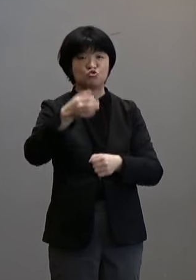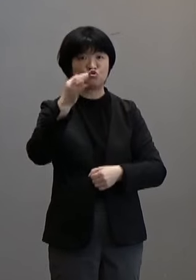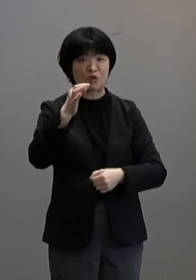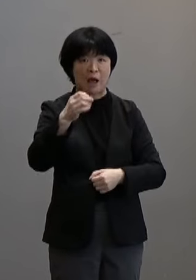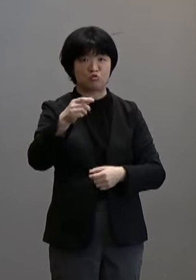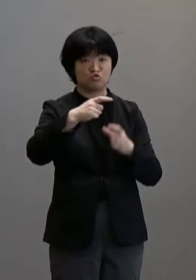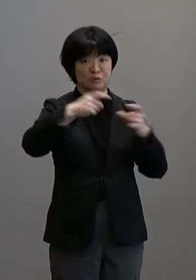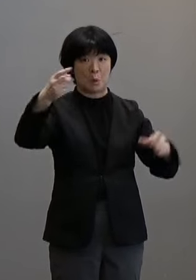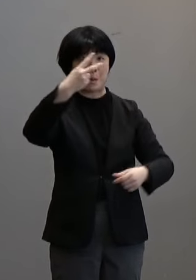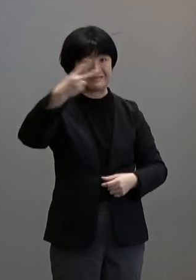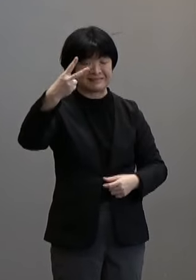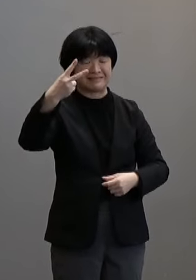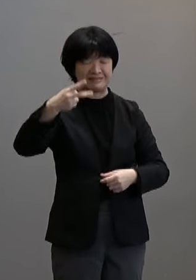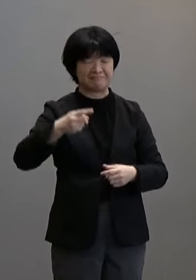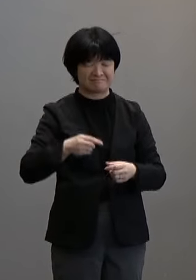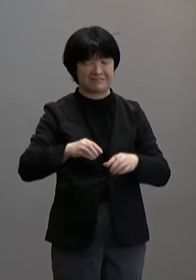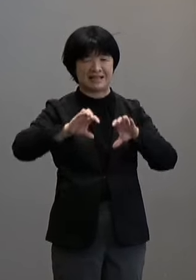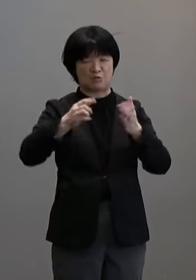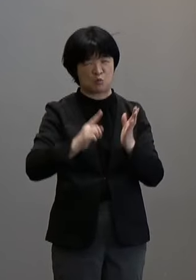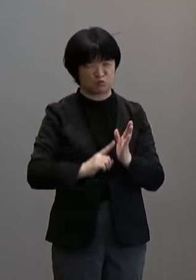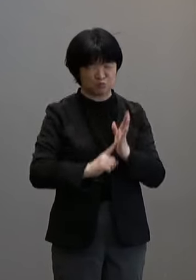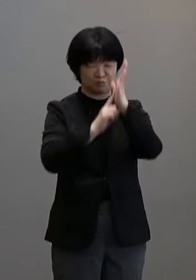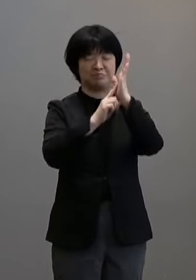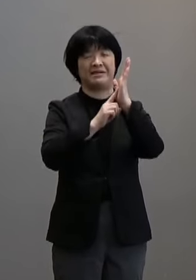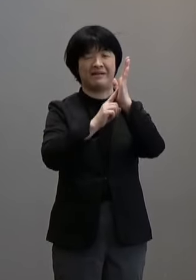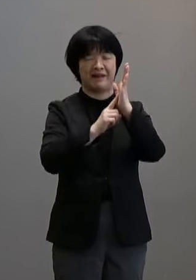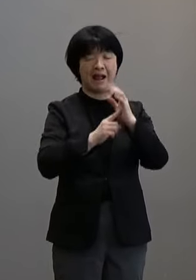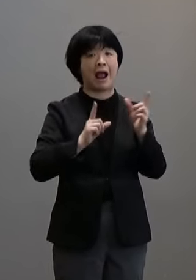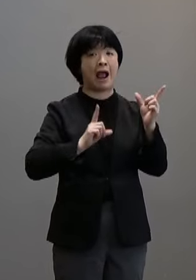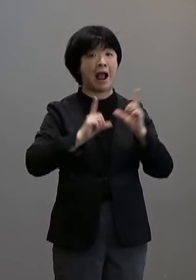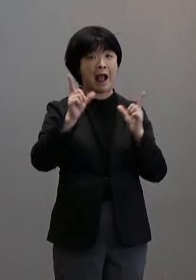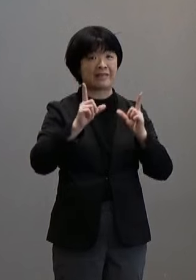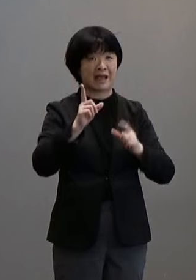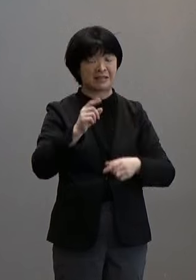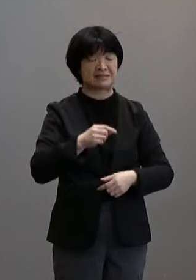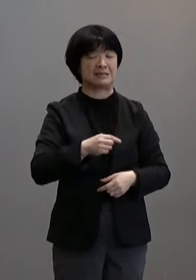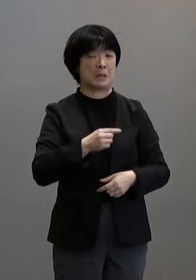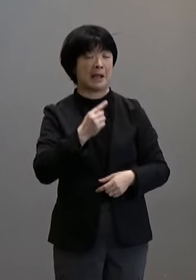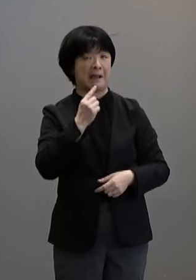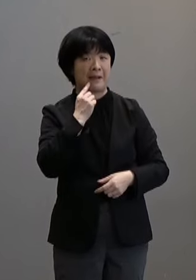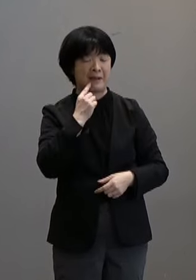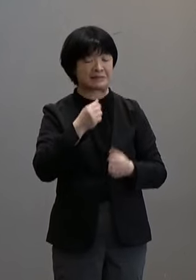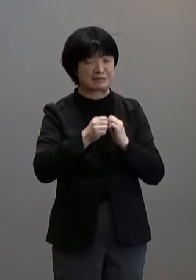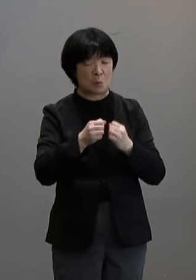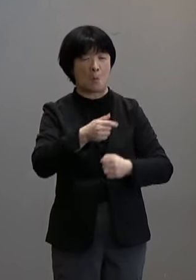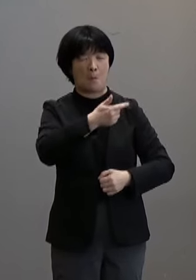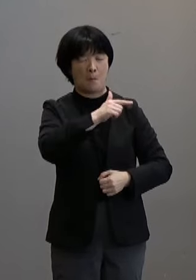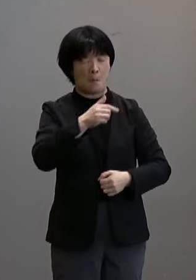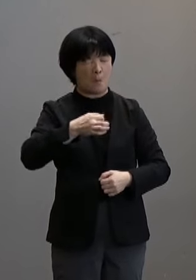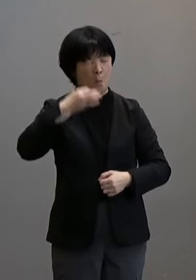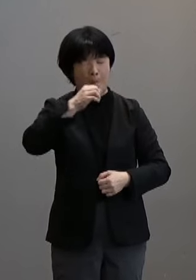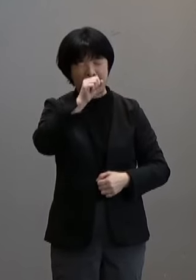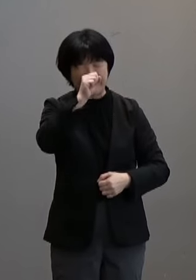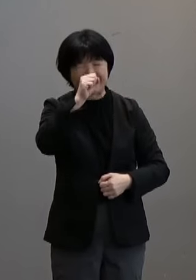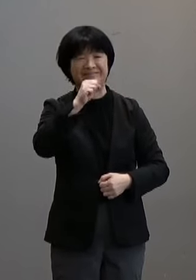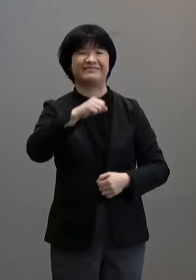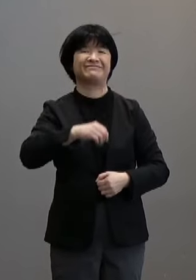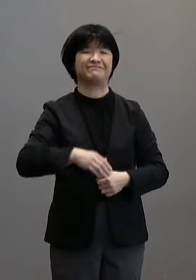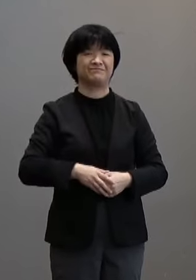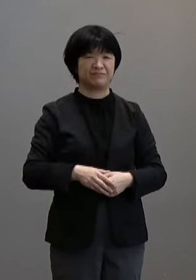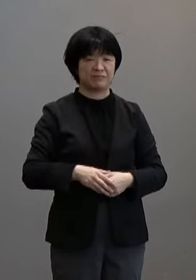もの産地であり、形や色、食味などの品質の良さが市場で高く評価をされています。